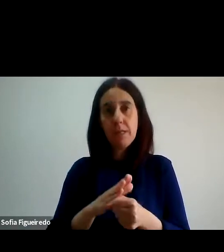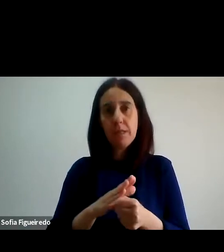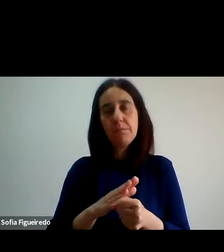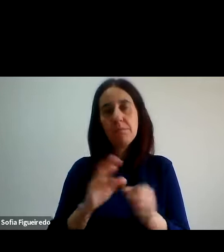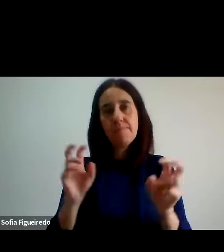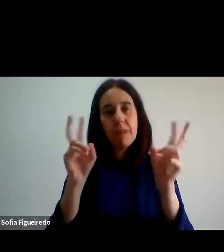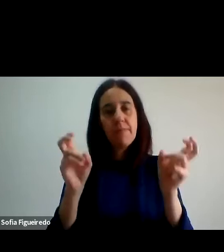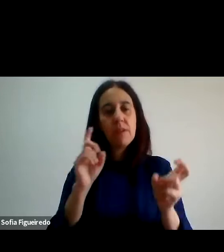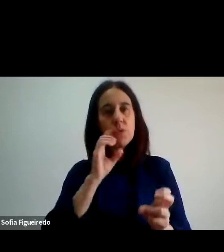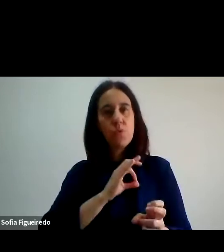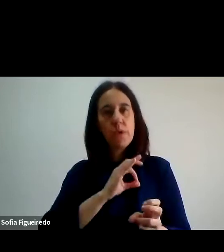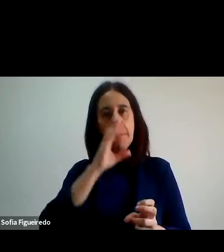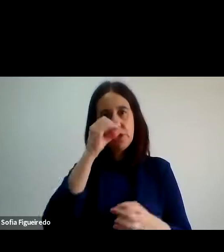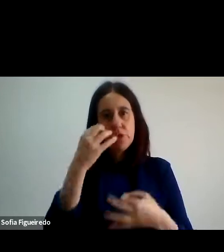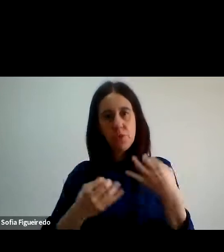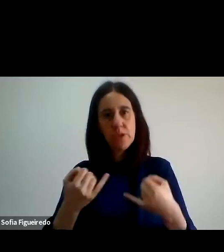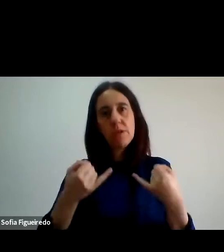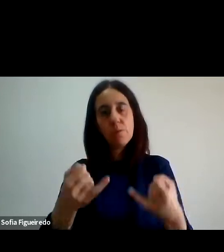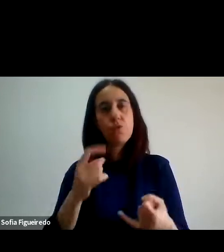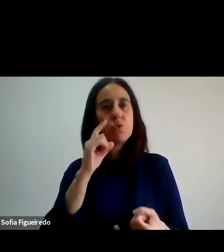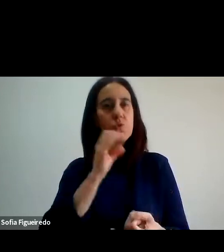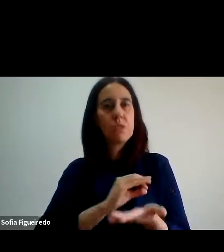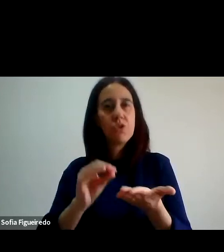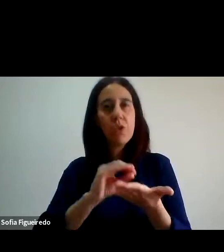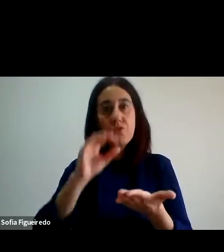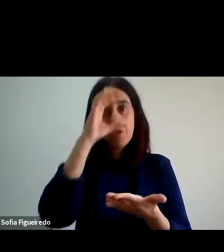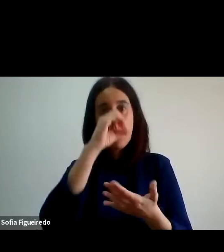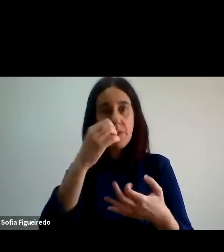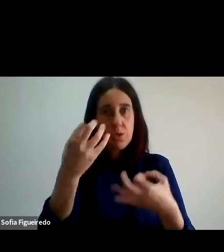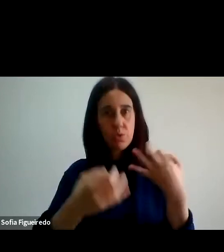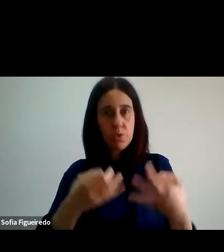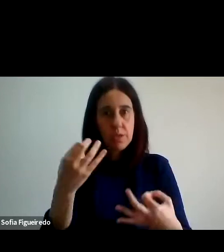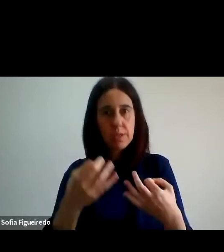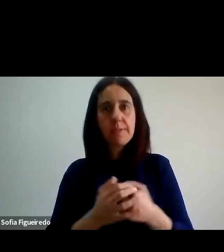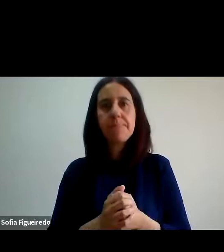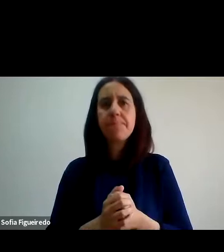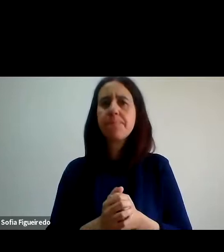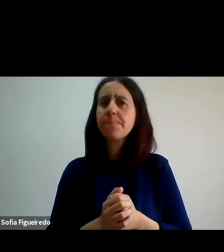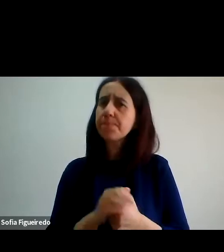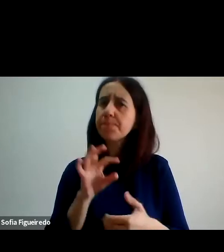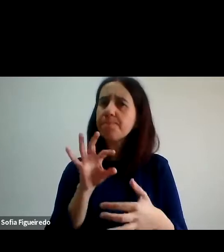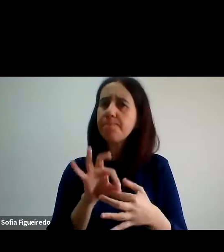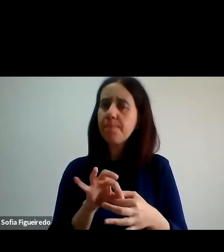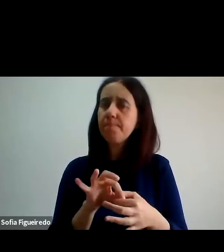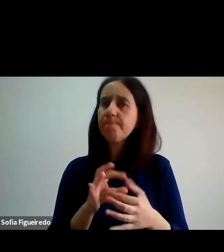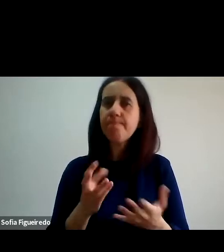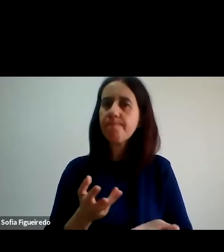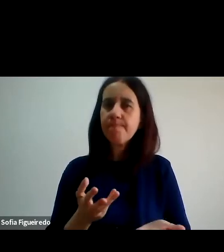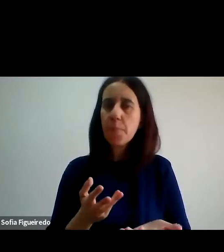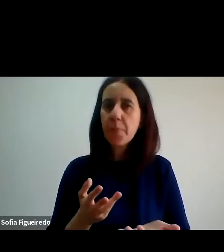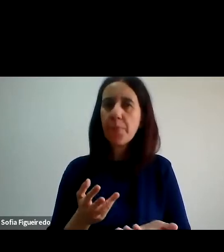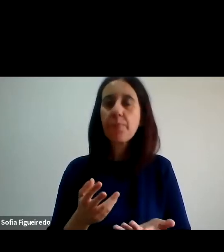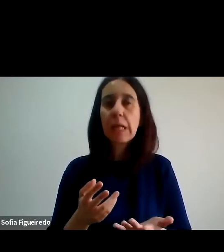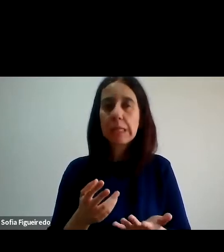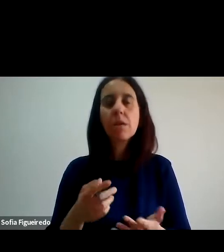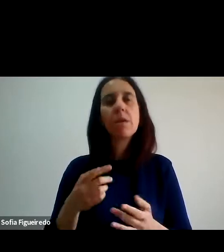Ministra da Justiça e depois no gabinete da Sra. Secretária de Estado da Justiça, no que teve a ver com a execução de